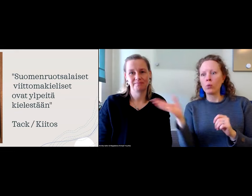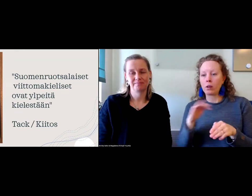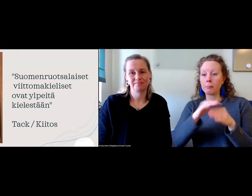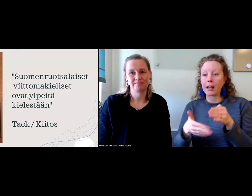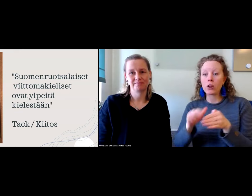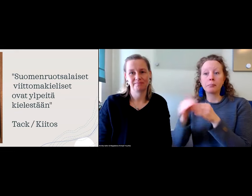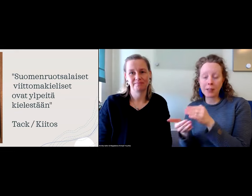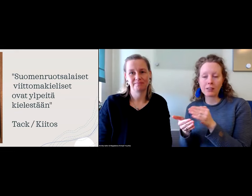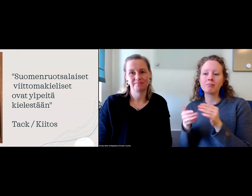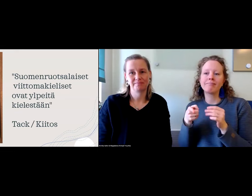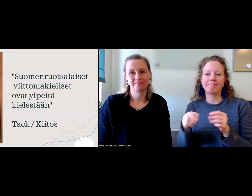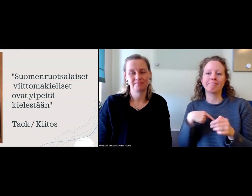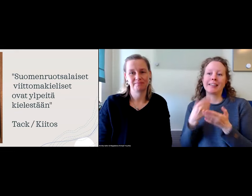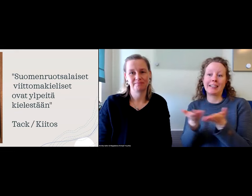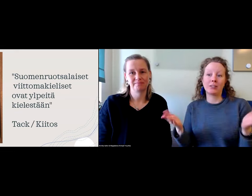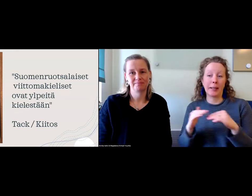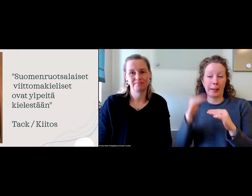Esimerkiksi korpushanke ja muita